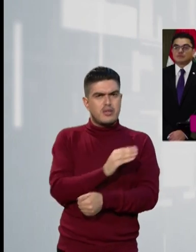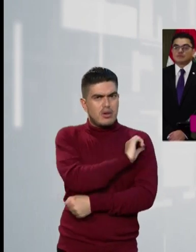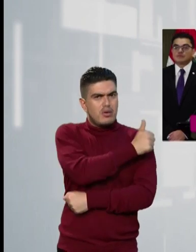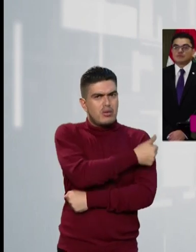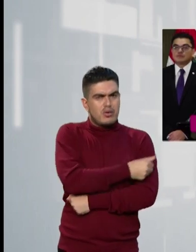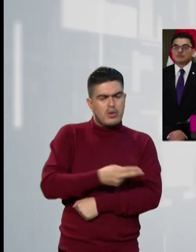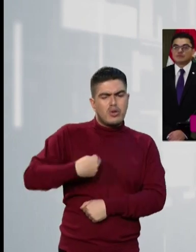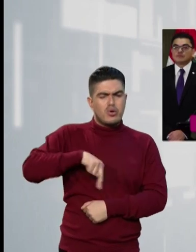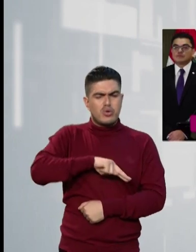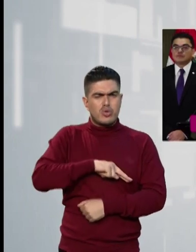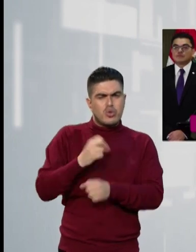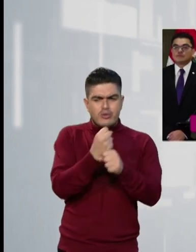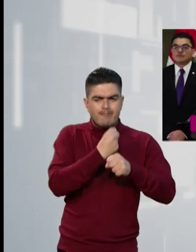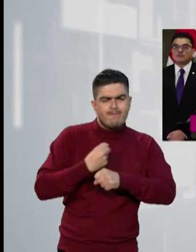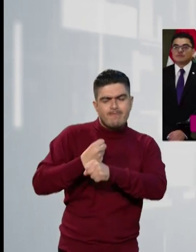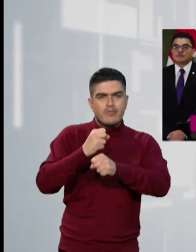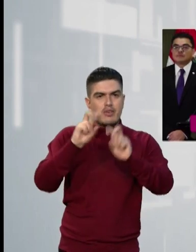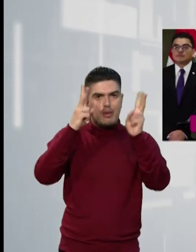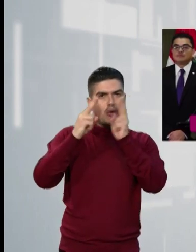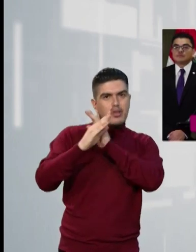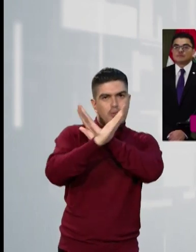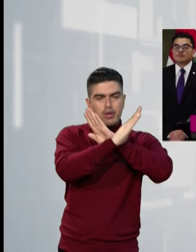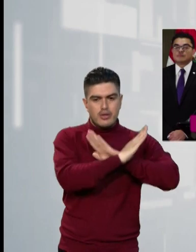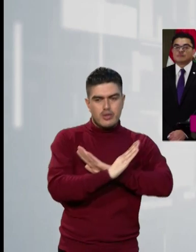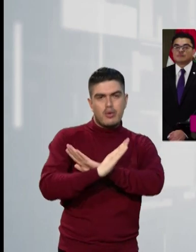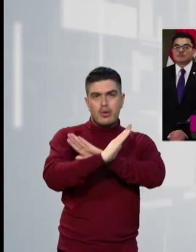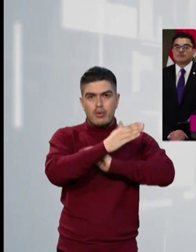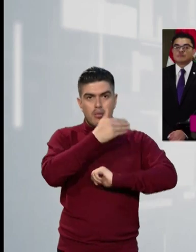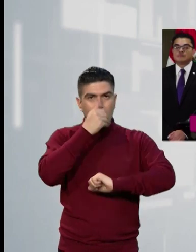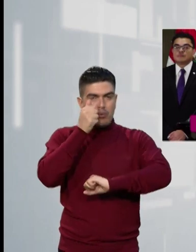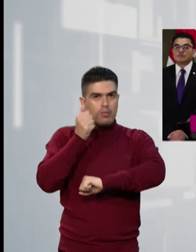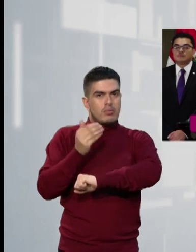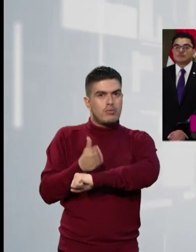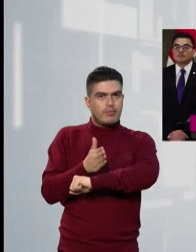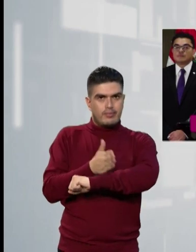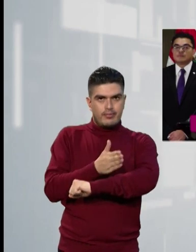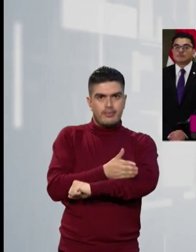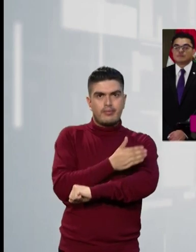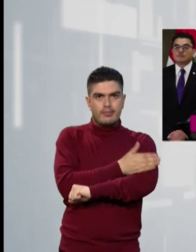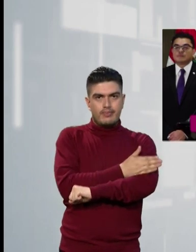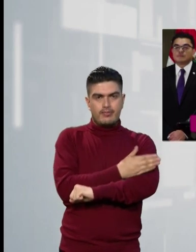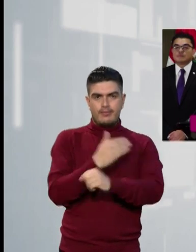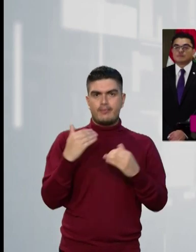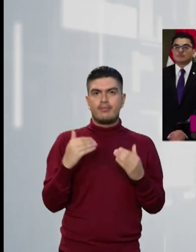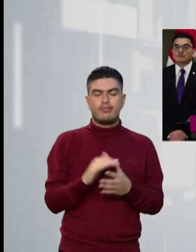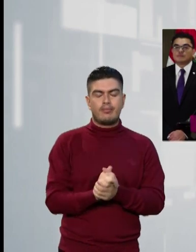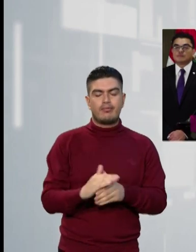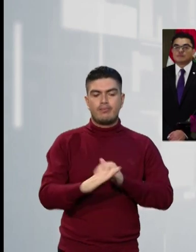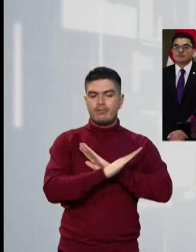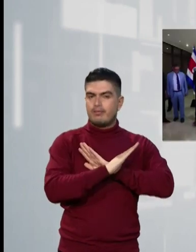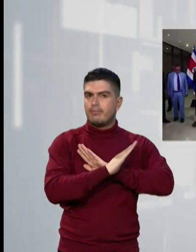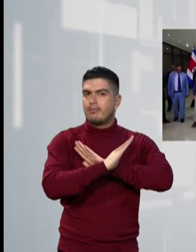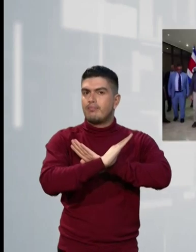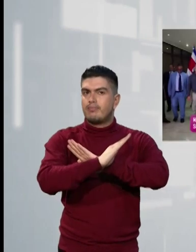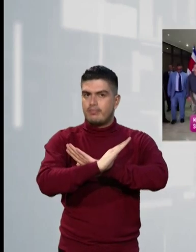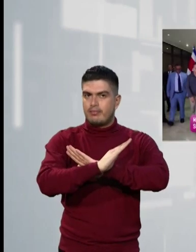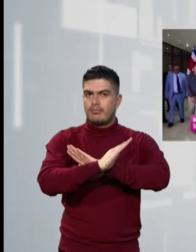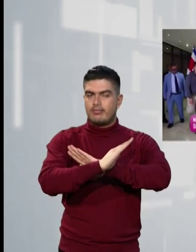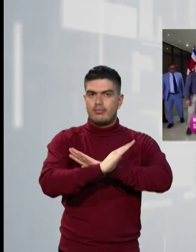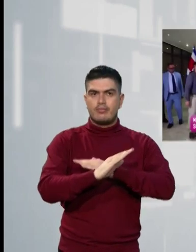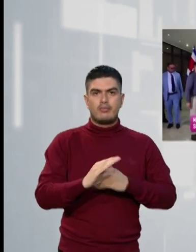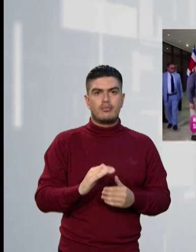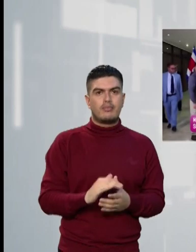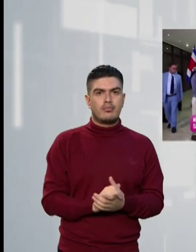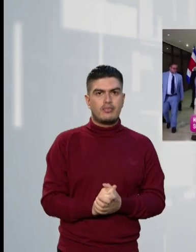trabajando fuertemente para fortalecer y brindar la seguridad de la sociedades de ambos países la medida